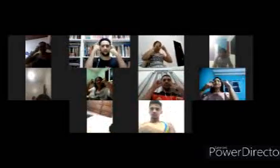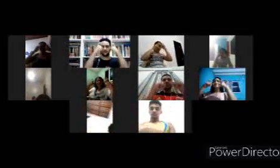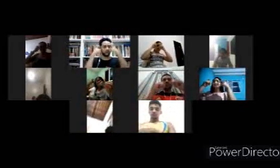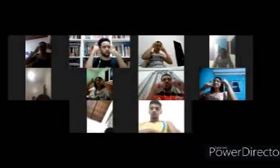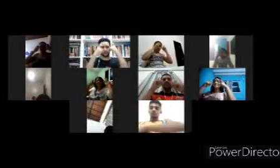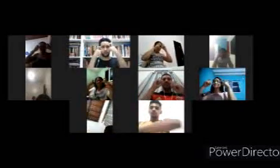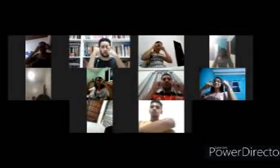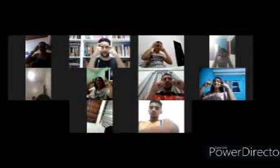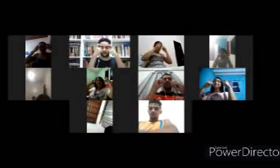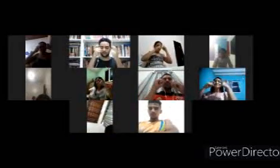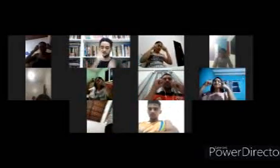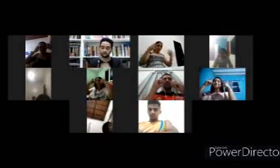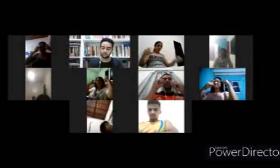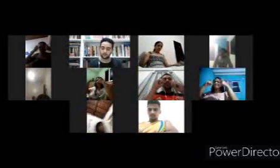cabeça. Estou preocupado.